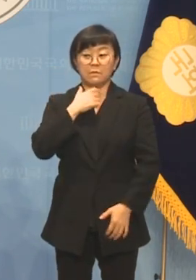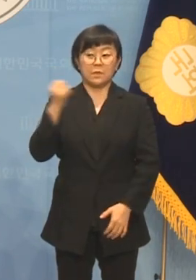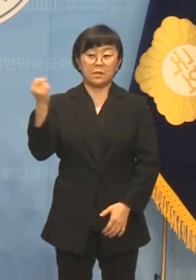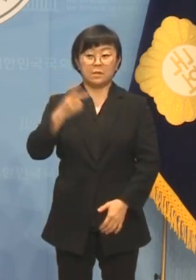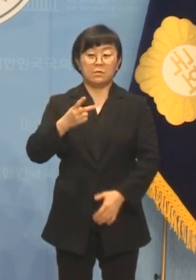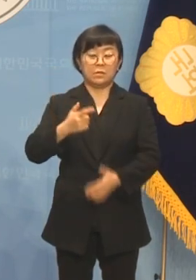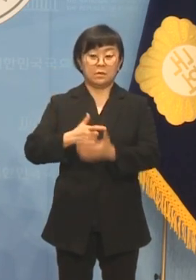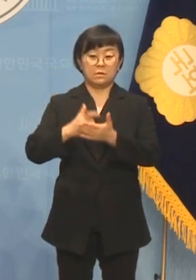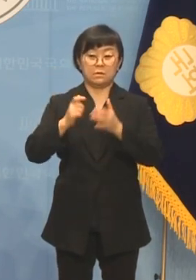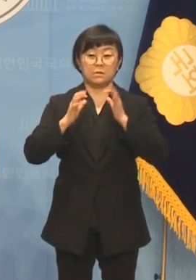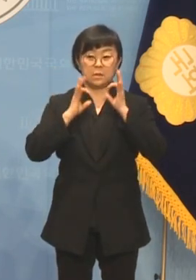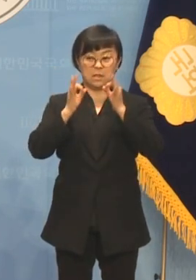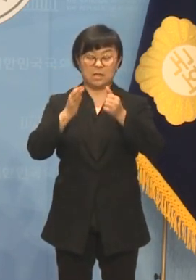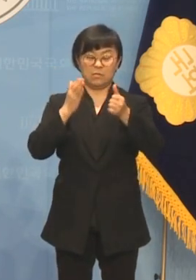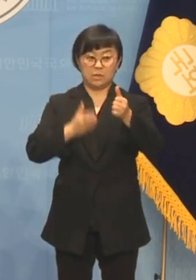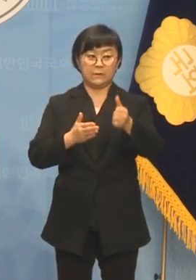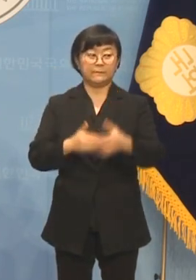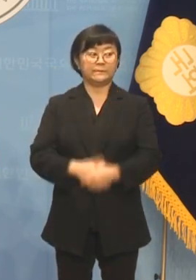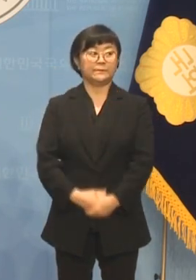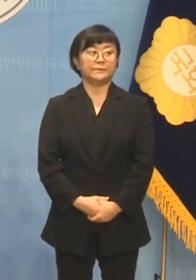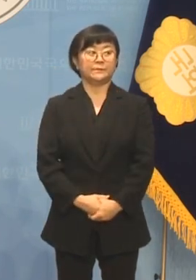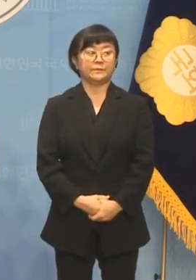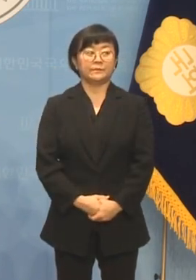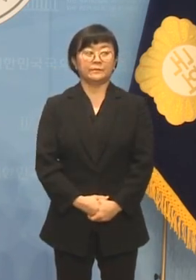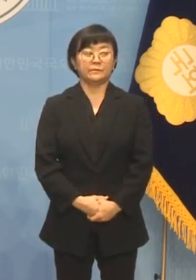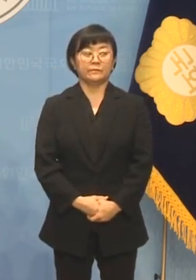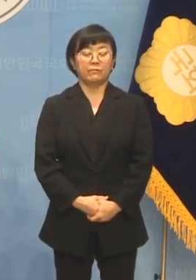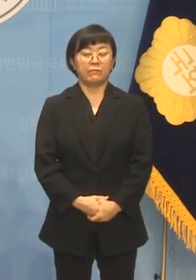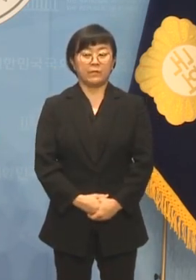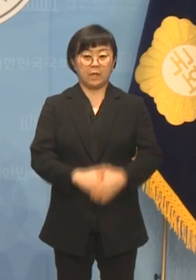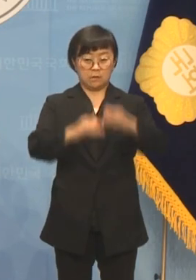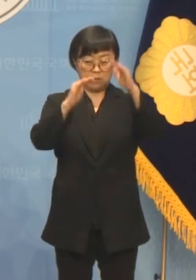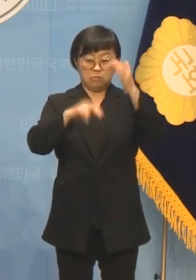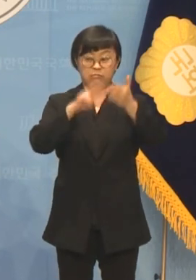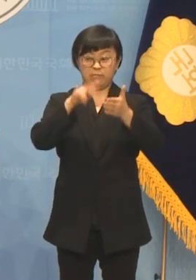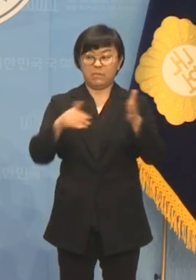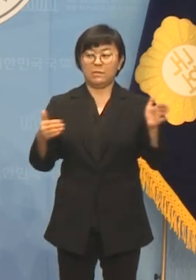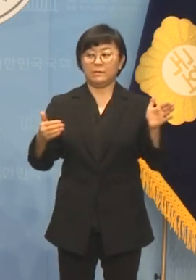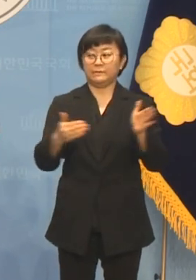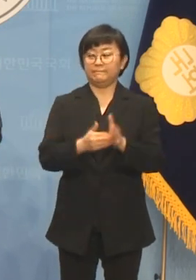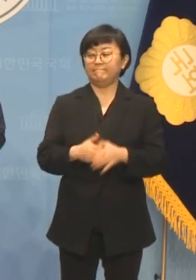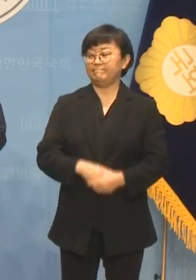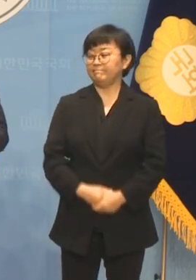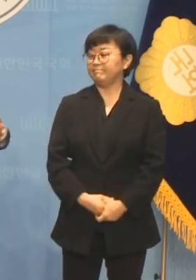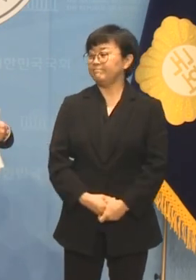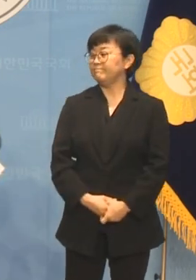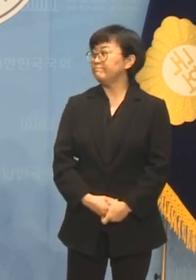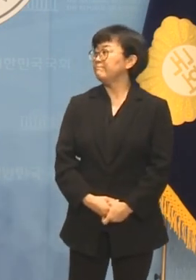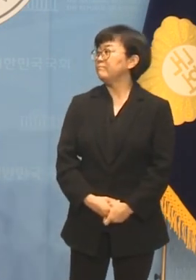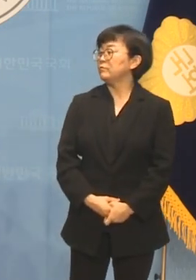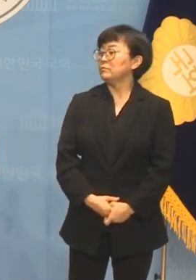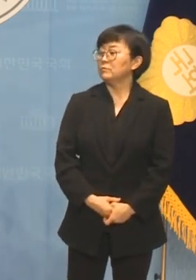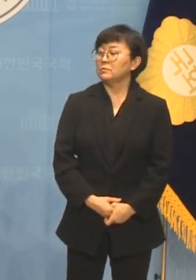한번 간곡히 말씀드립니다. 저희 회견문은 이것으로 마치겠습니다.